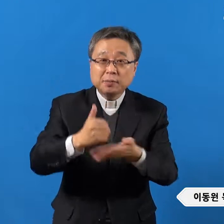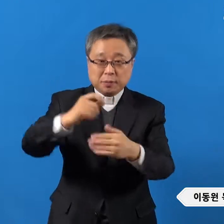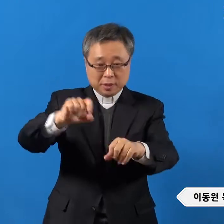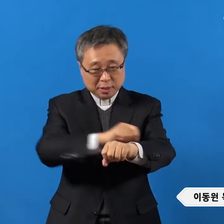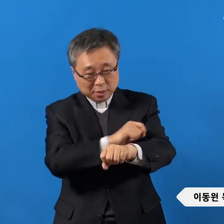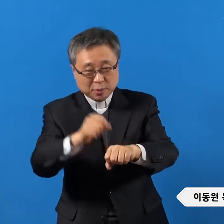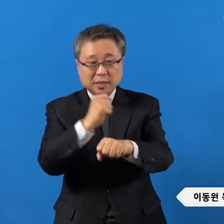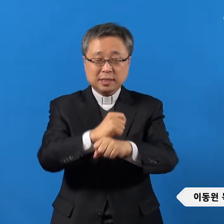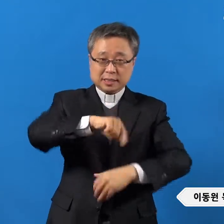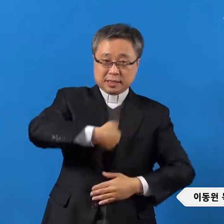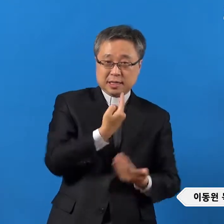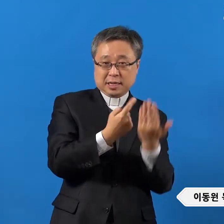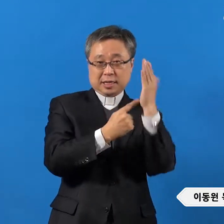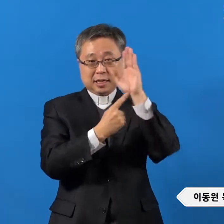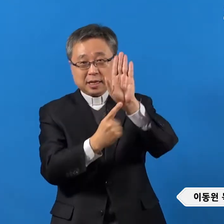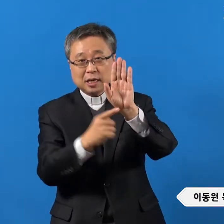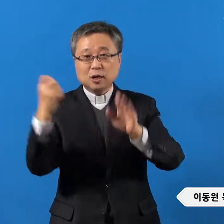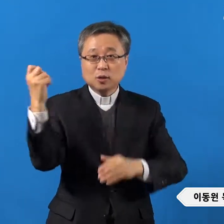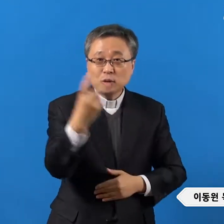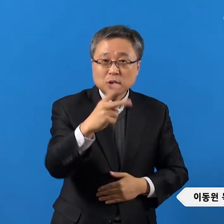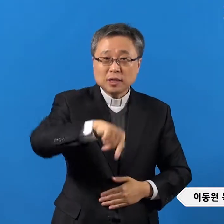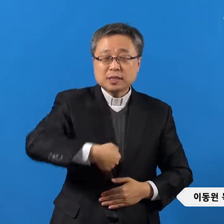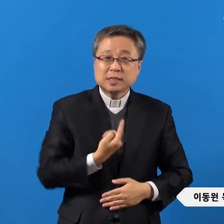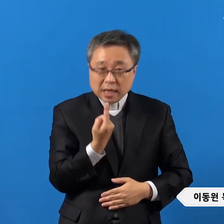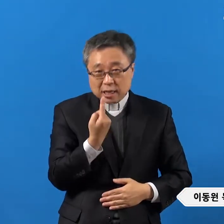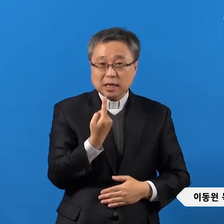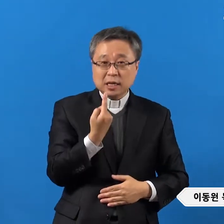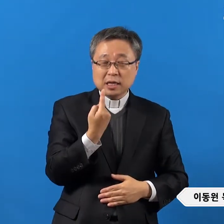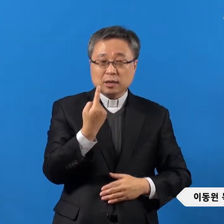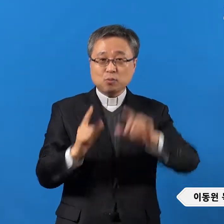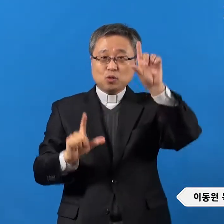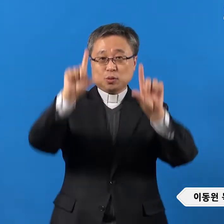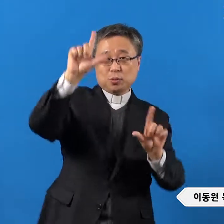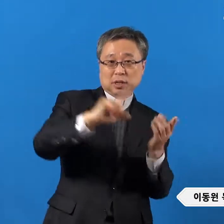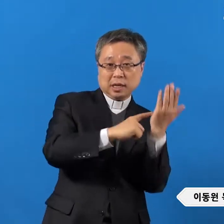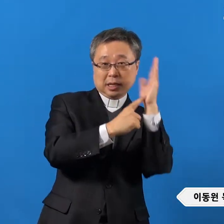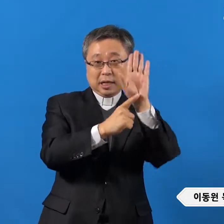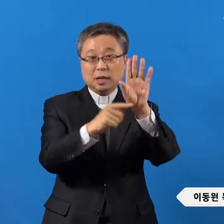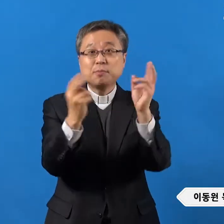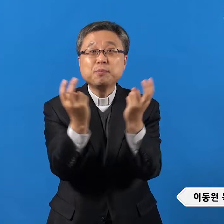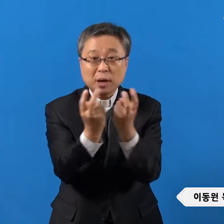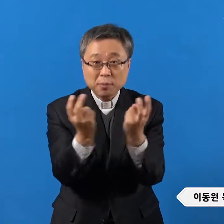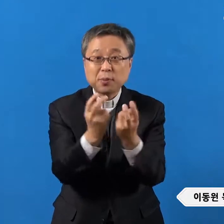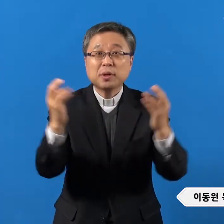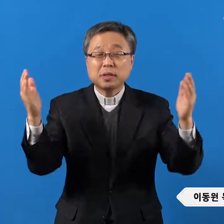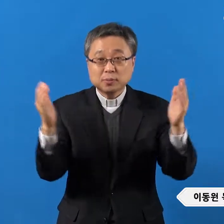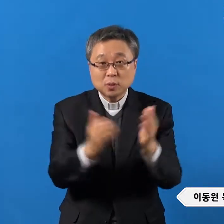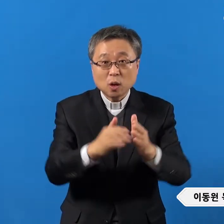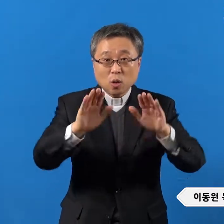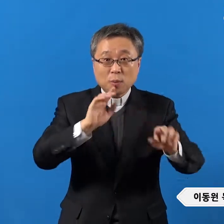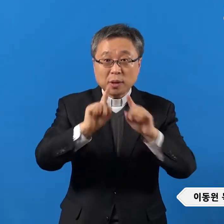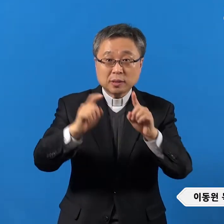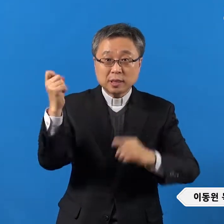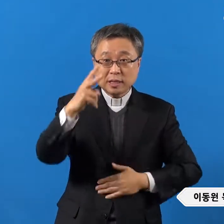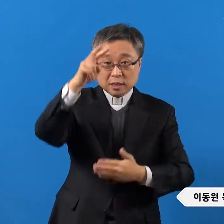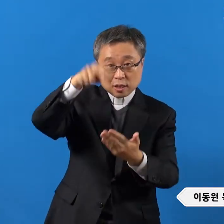자기 계시, 또한 자기 현현의 방법이었다라고 할 수가 있습니다. 오늘 본문을 다시 읽어보시면